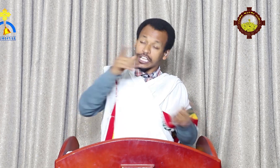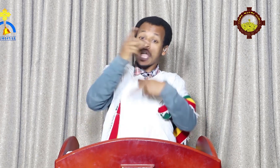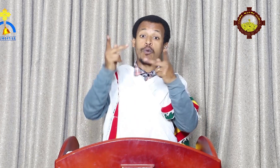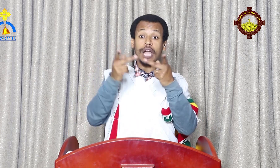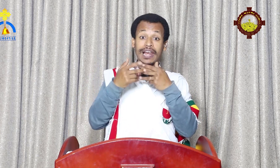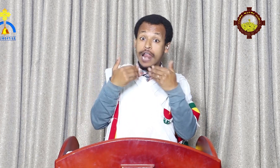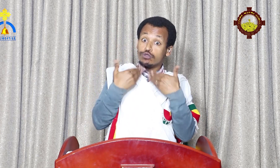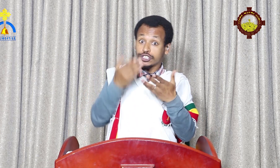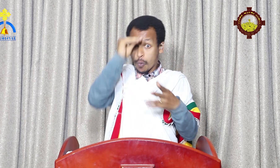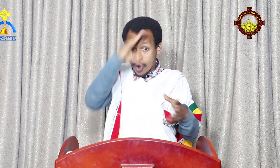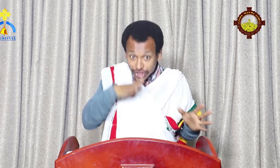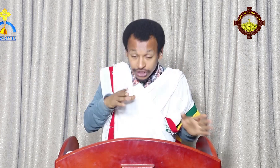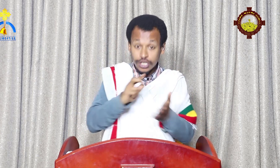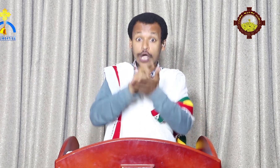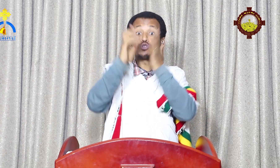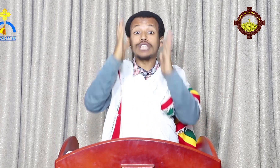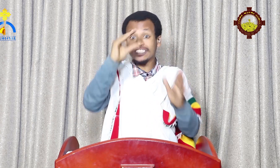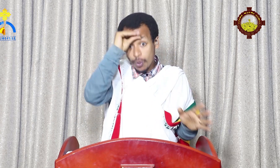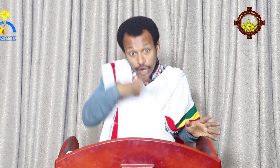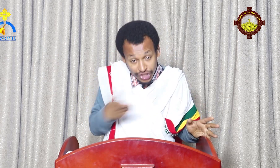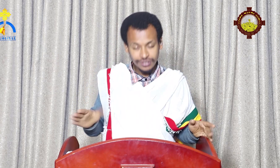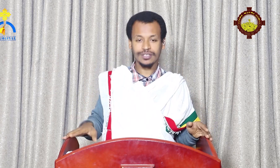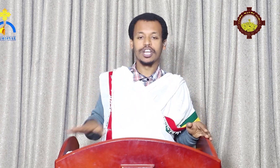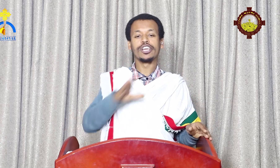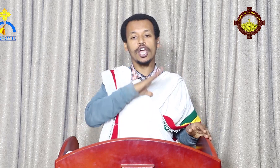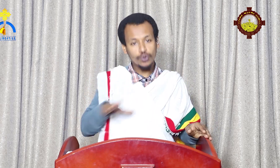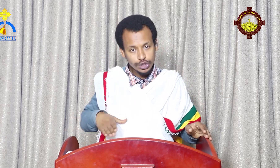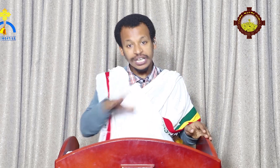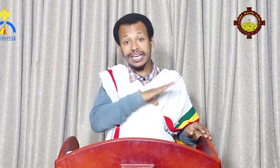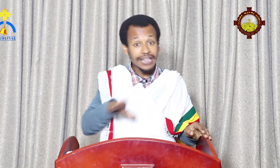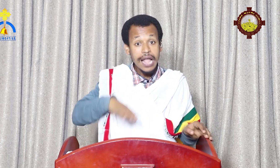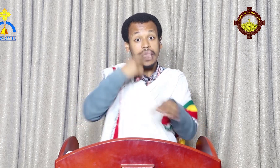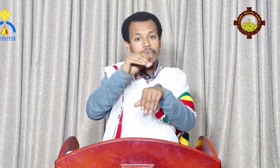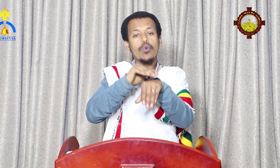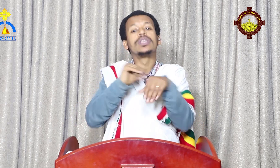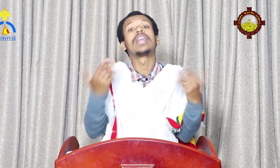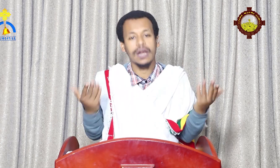ከፍተኛ ቦታ ላሉ ሰዎች ለቅዱሳን ሰዎች ጌቶች ጌታ ተብለው ይጠራሉ።